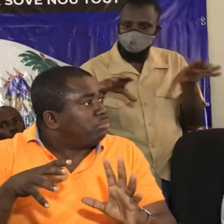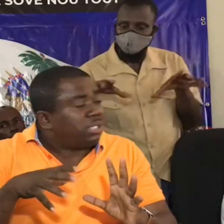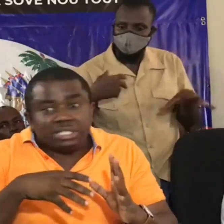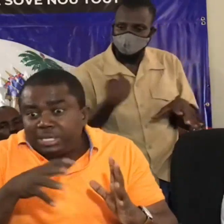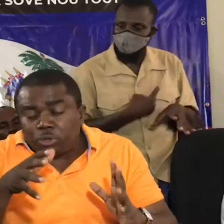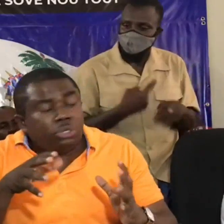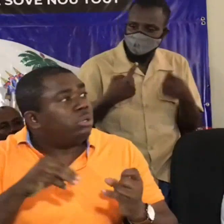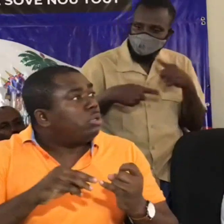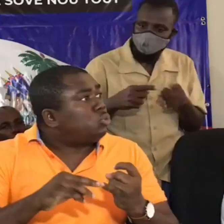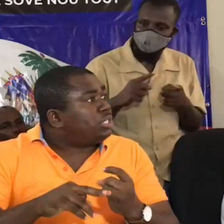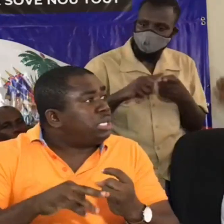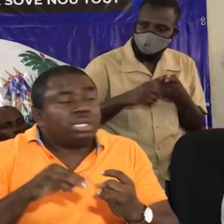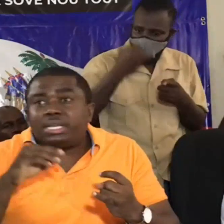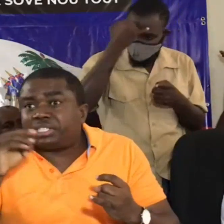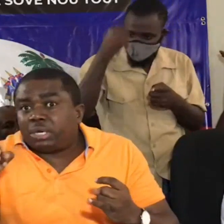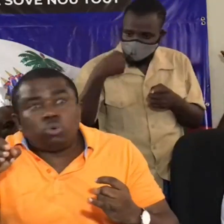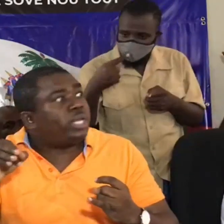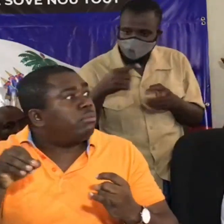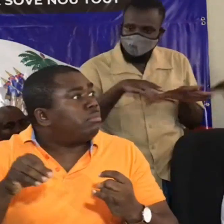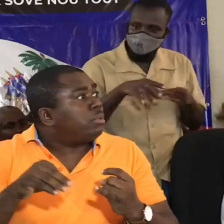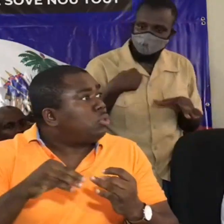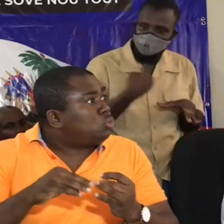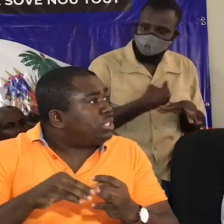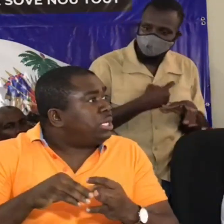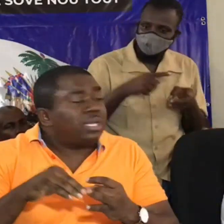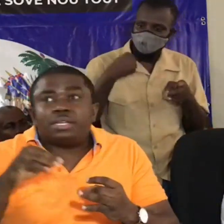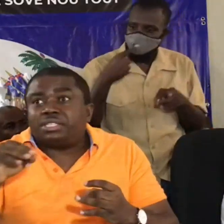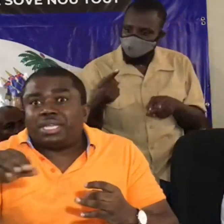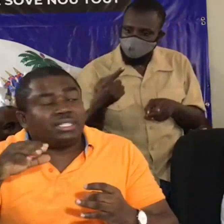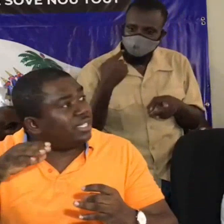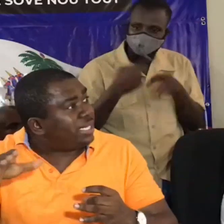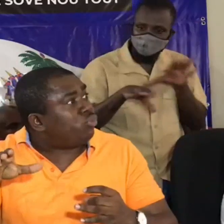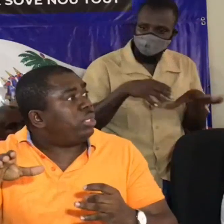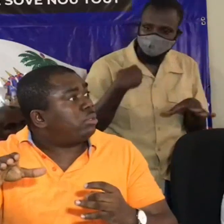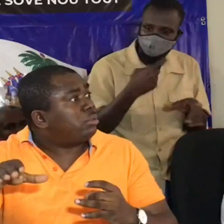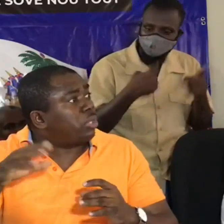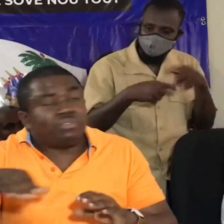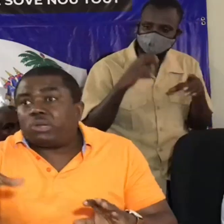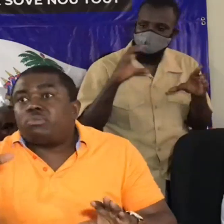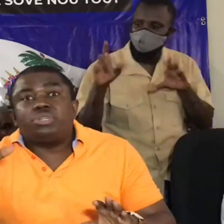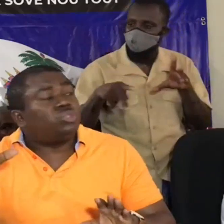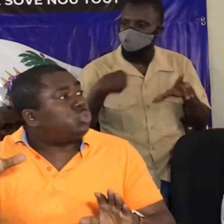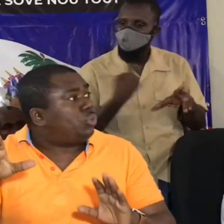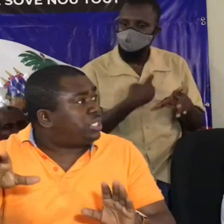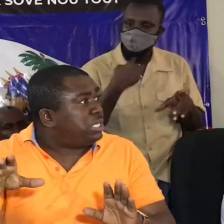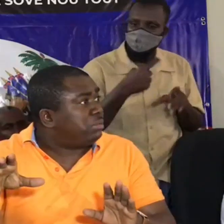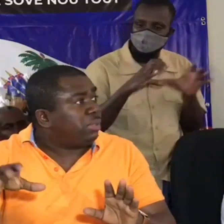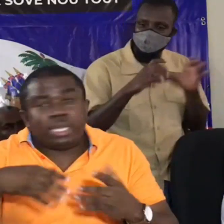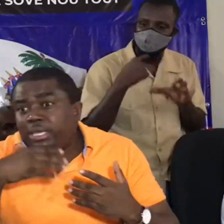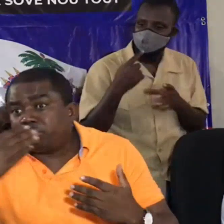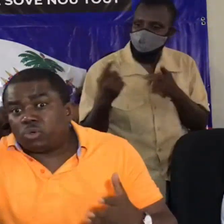d'appel. C'est-à-dire que le dossier est déjà enroulé, le dossier est déjà distribué par devant la composition du